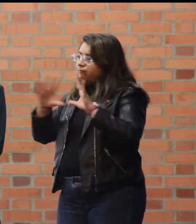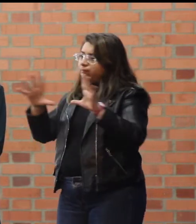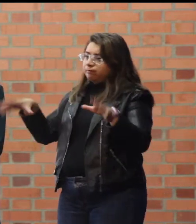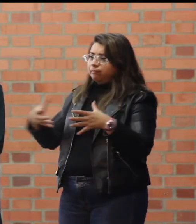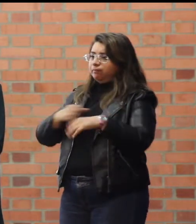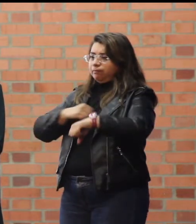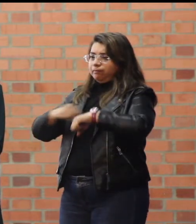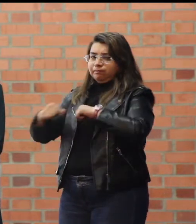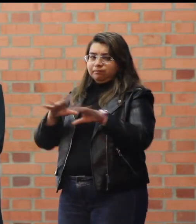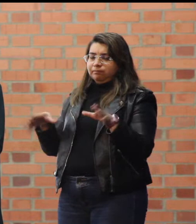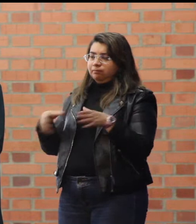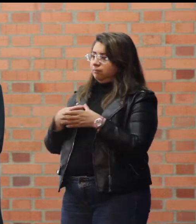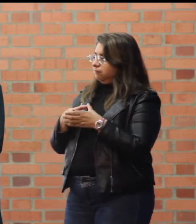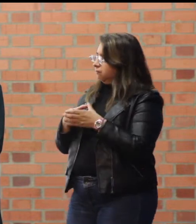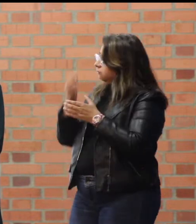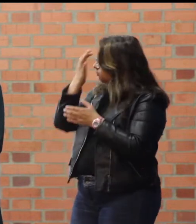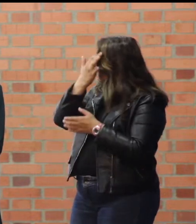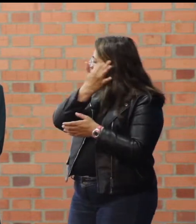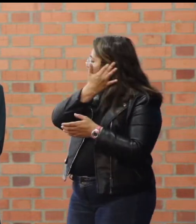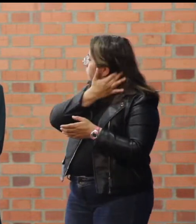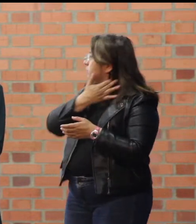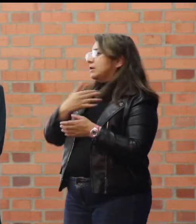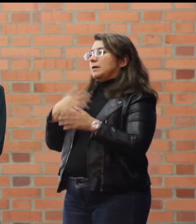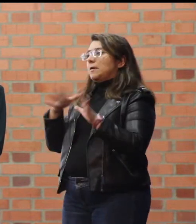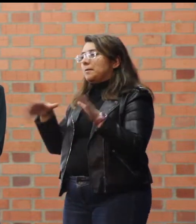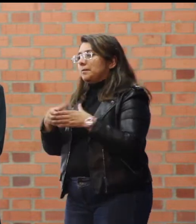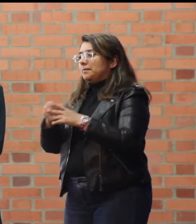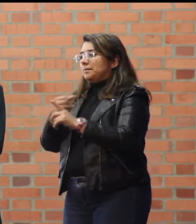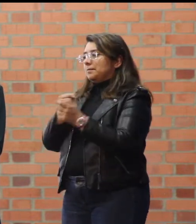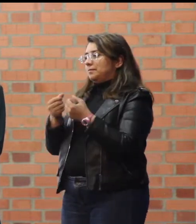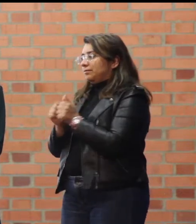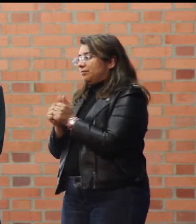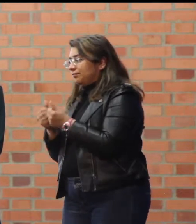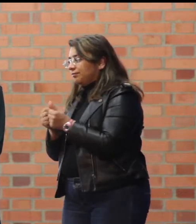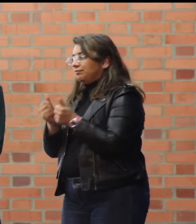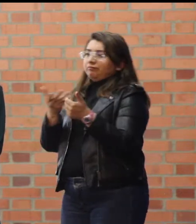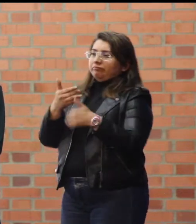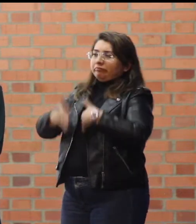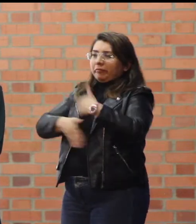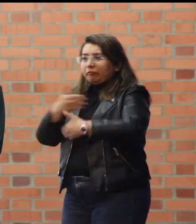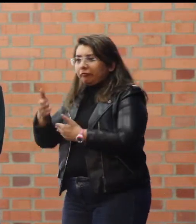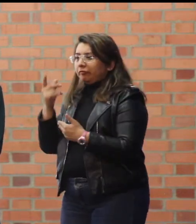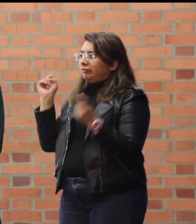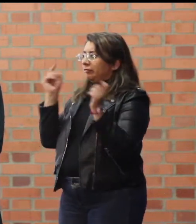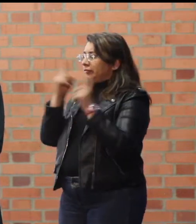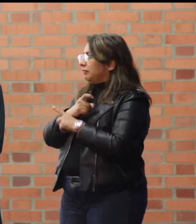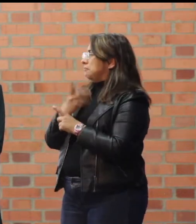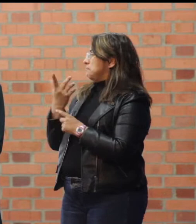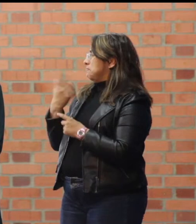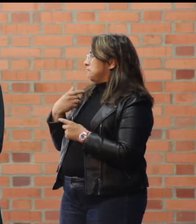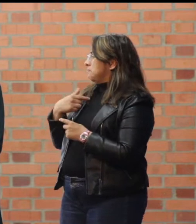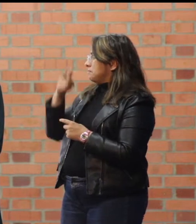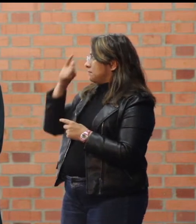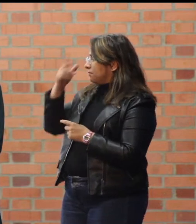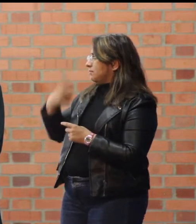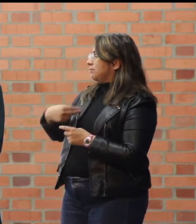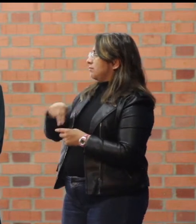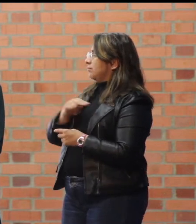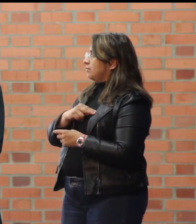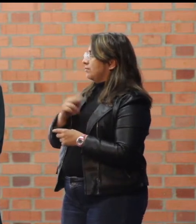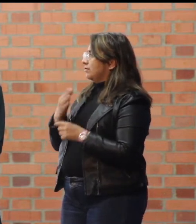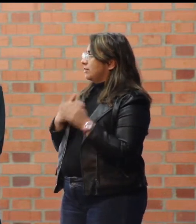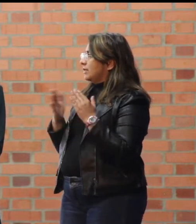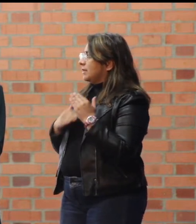aborto en el país el acompañamiento legal y gratuito a mujeres que tienen barreras de acceso al proceso de